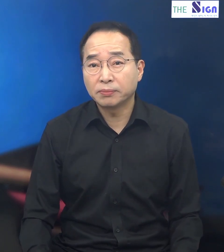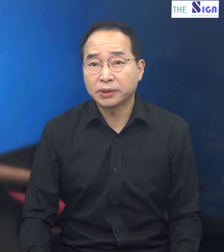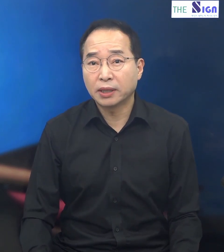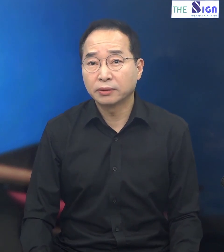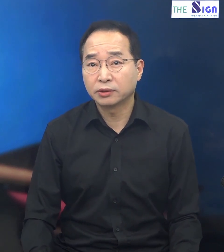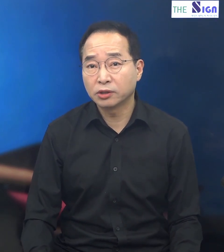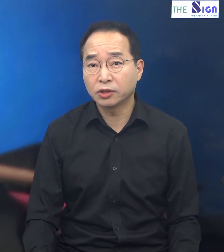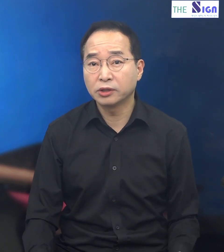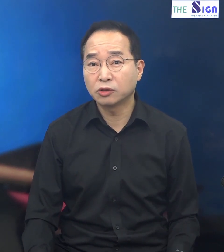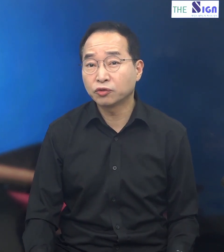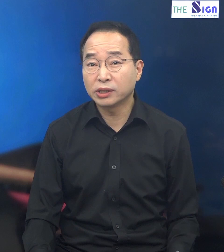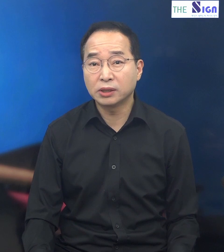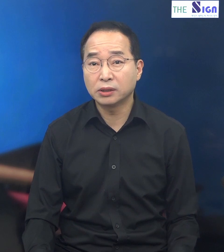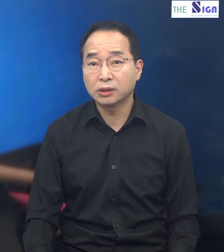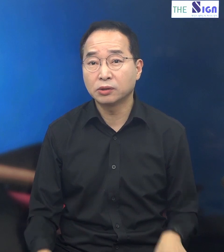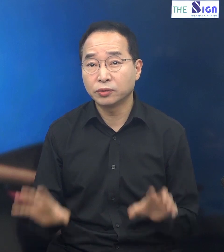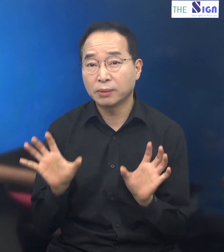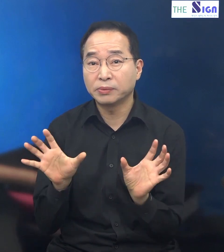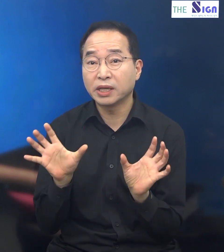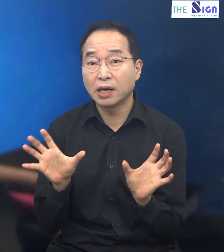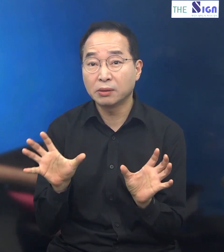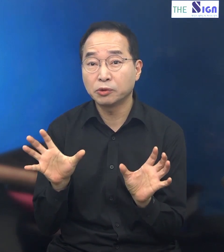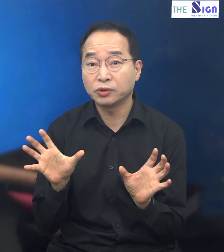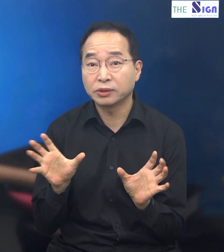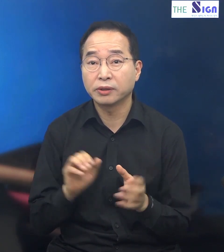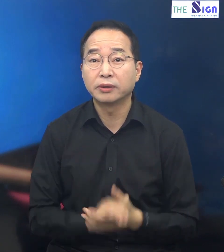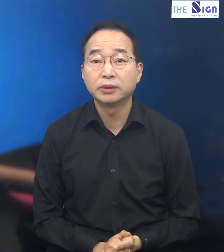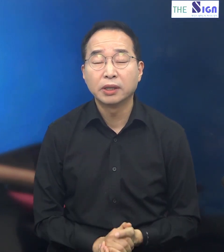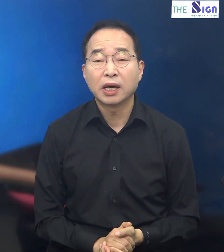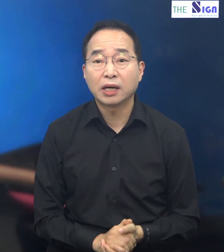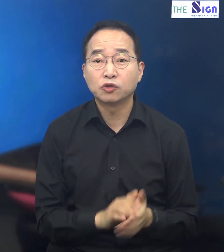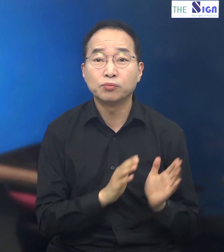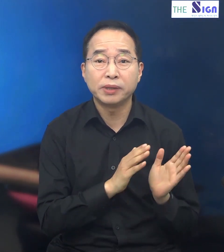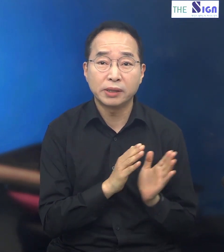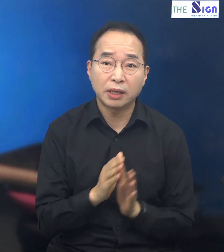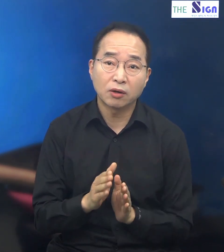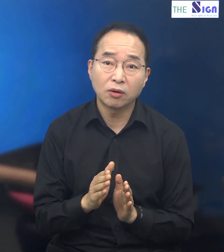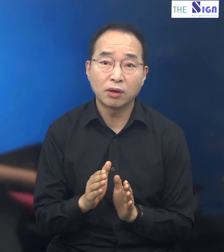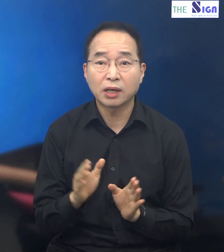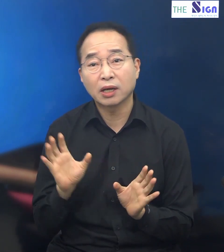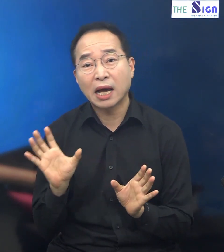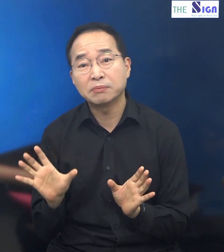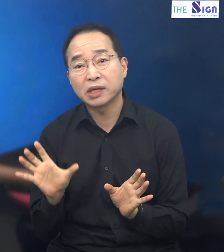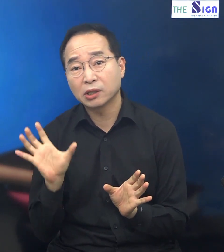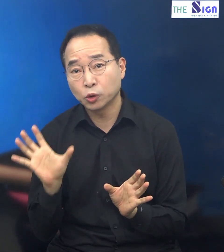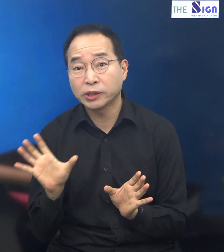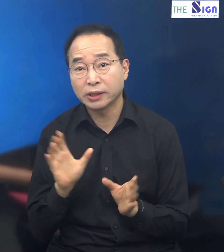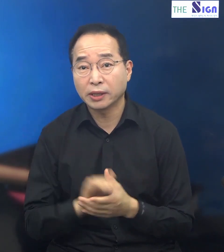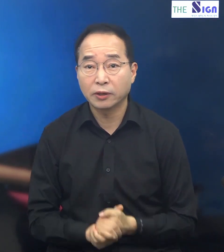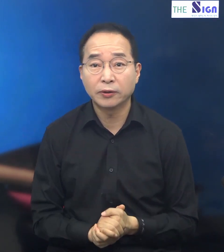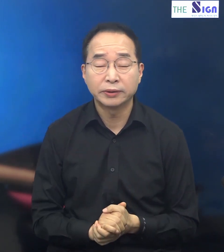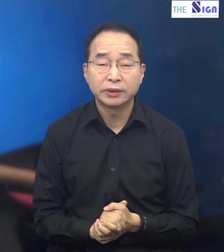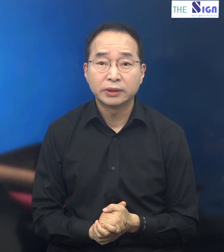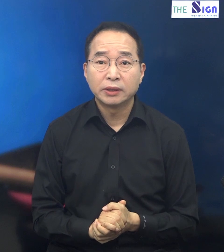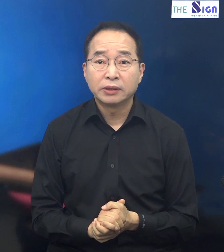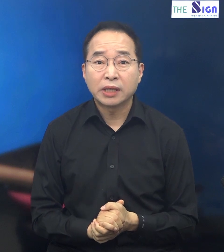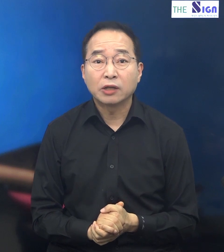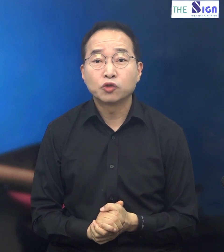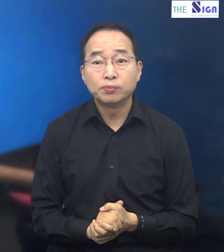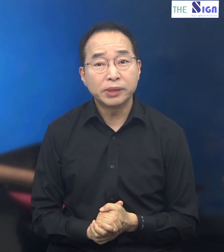철저입니다. 철저는 이제 두 가지로 생각해 볼 수 있어요. 하나는 준비에 대한 거, 하나는 감사나 조사에 대한 거. 자, 준비에